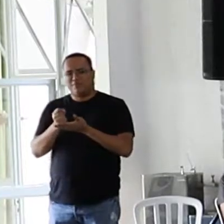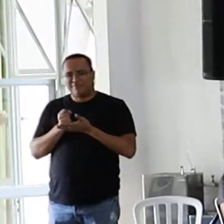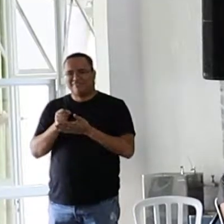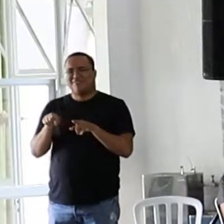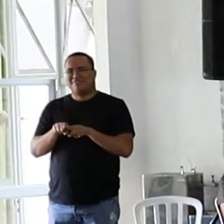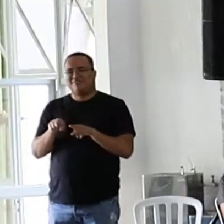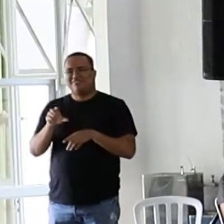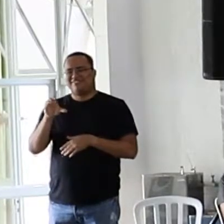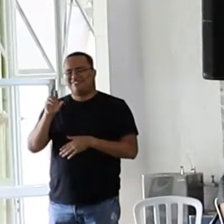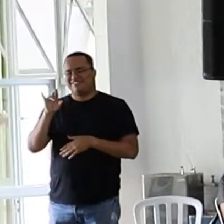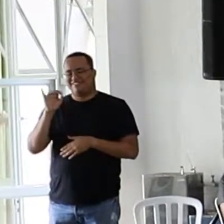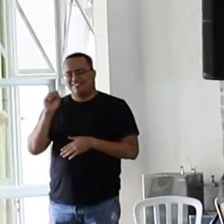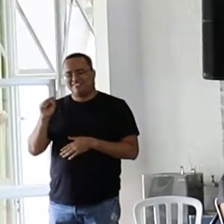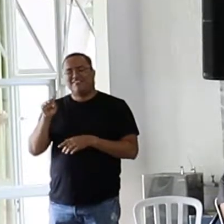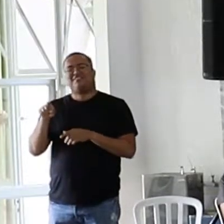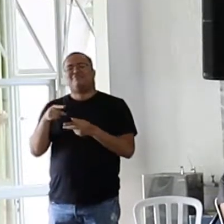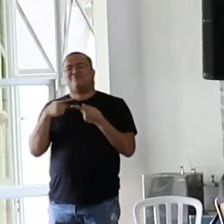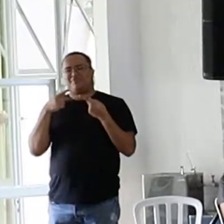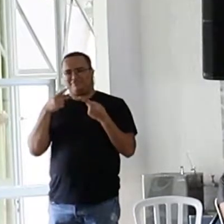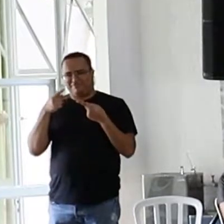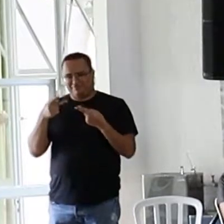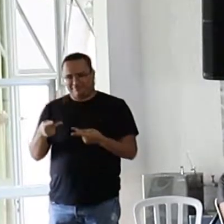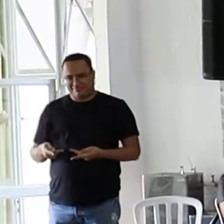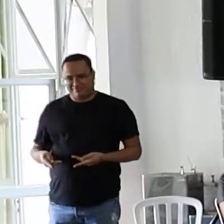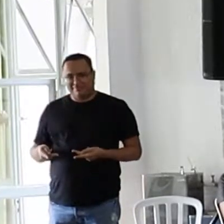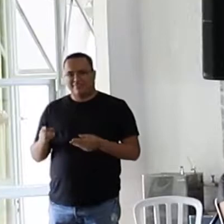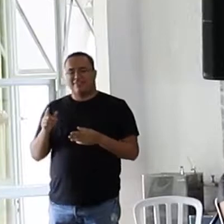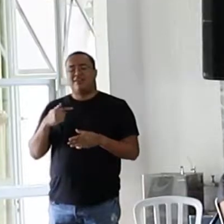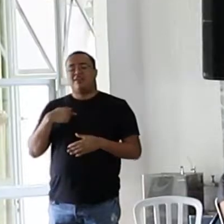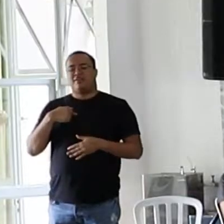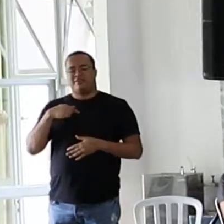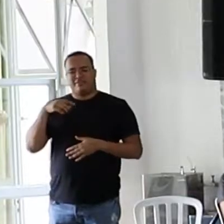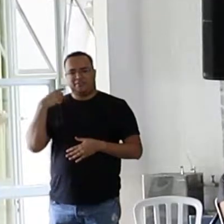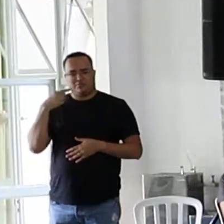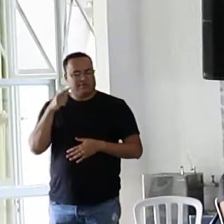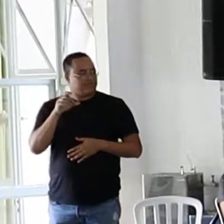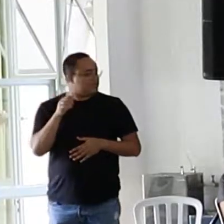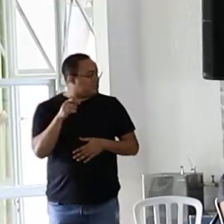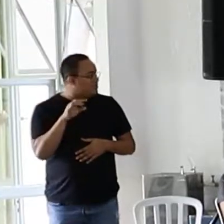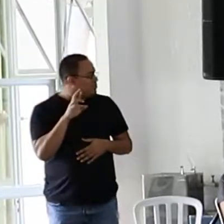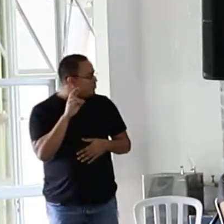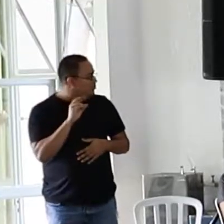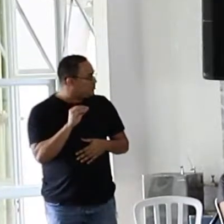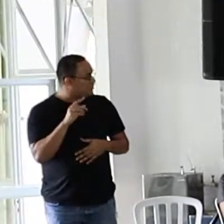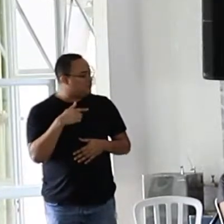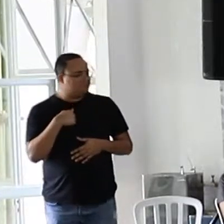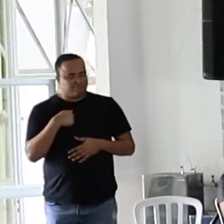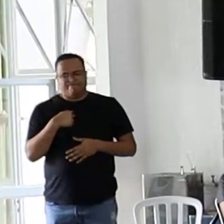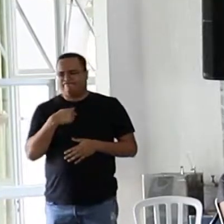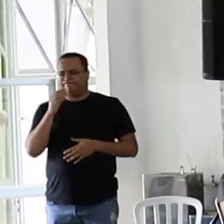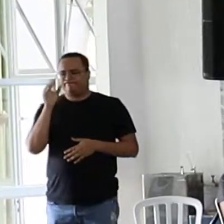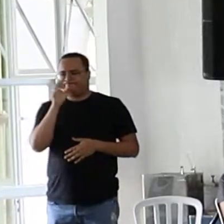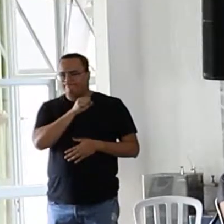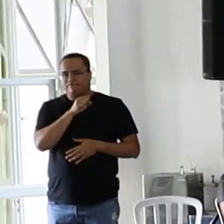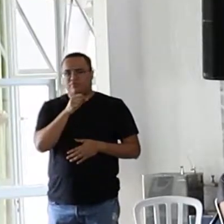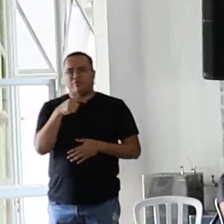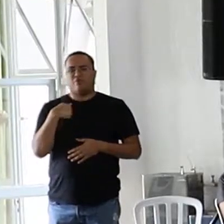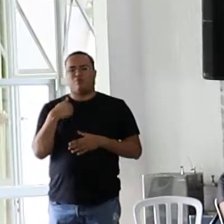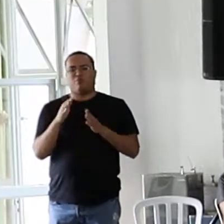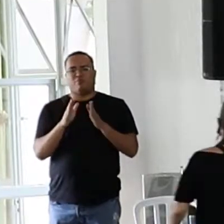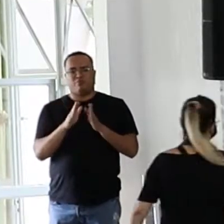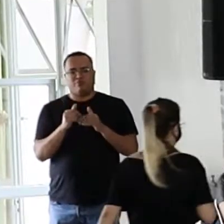crise é o pudessem nos projetos Deputado Leandro grass e prontamente atendeu a solicitação